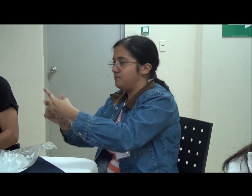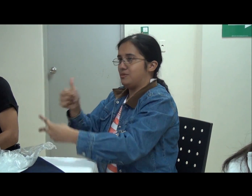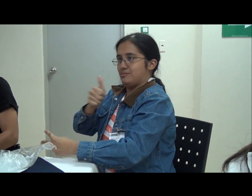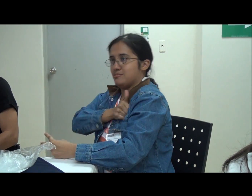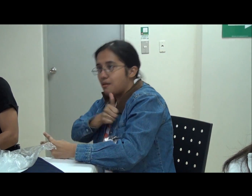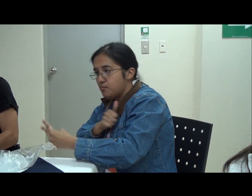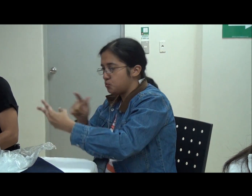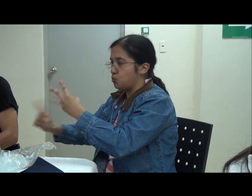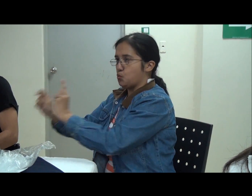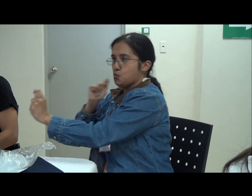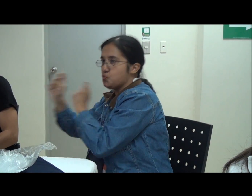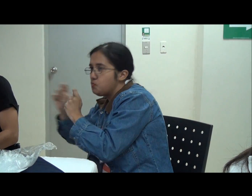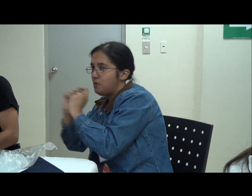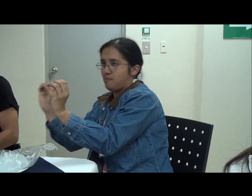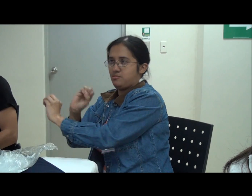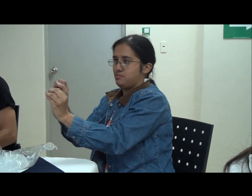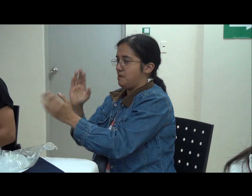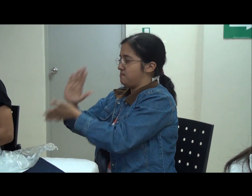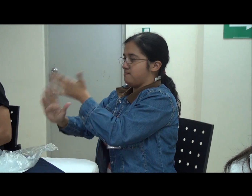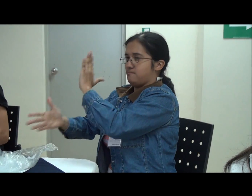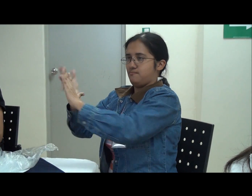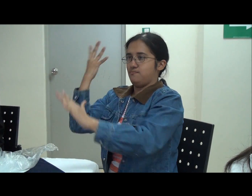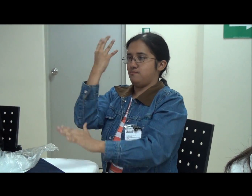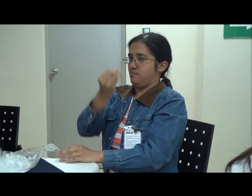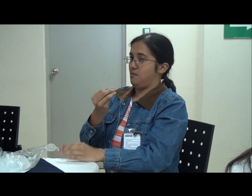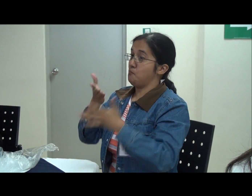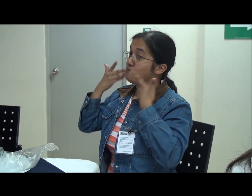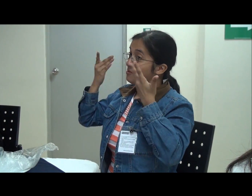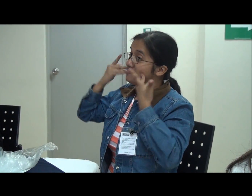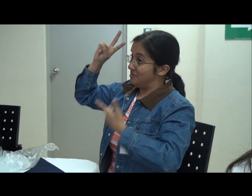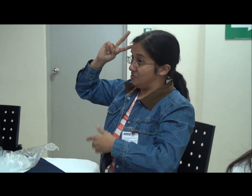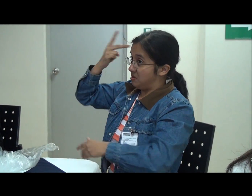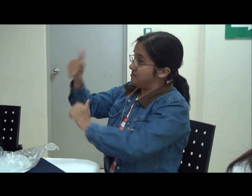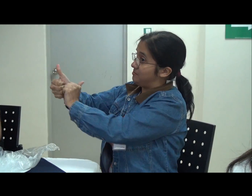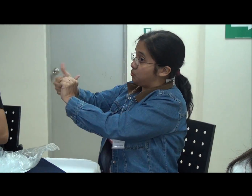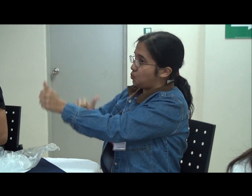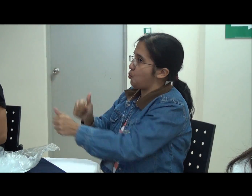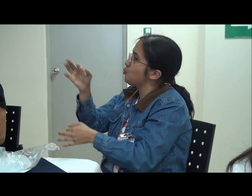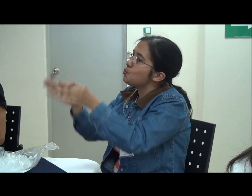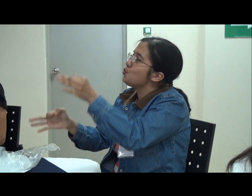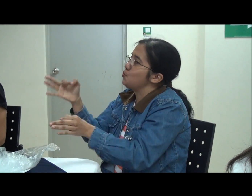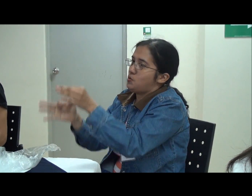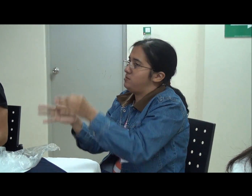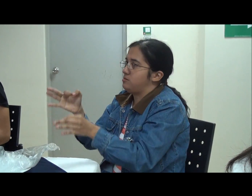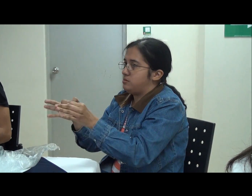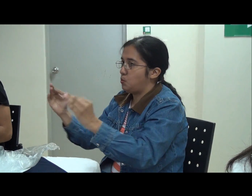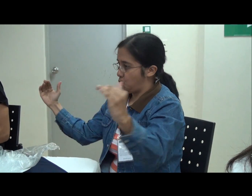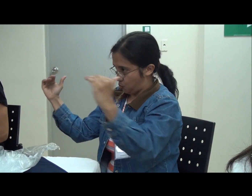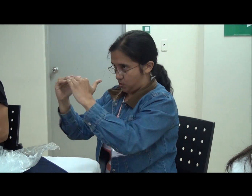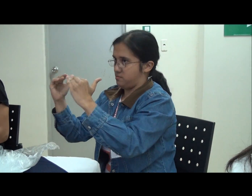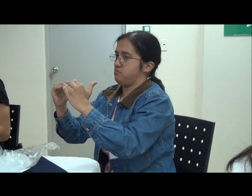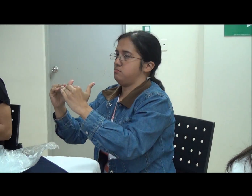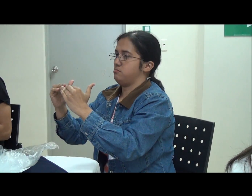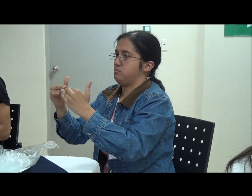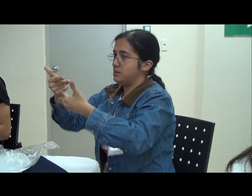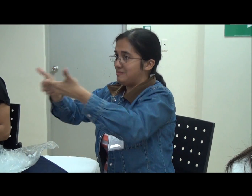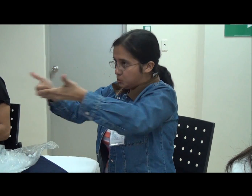por ejemplo, el hecho de las exposiciones, las tutorías y en toda esa área, y no es